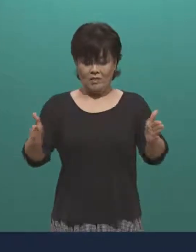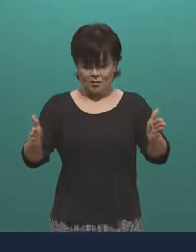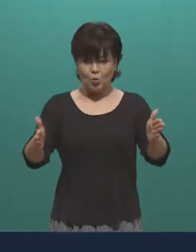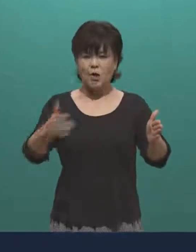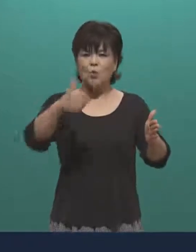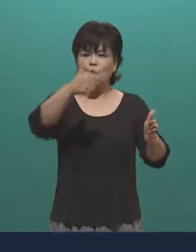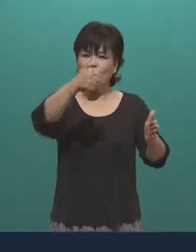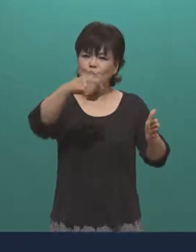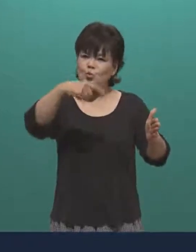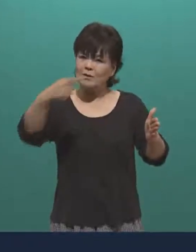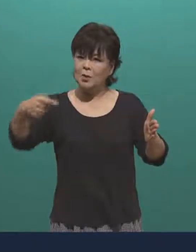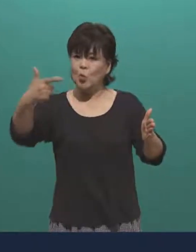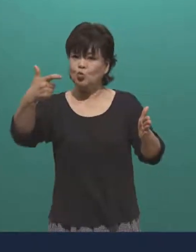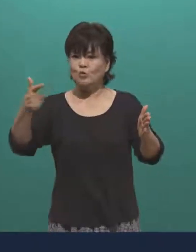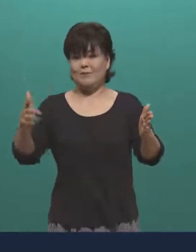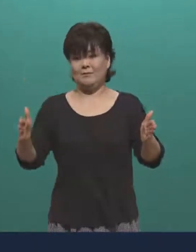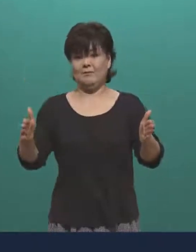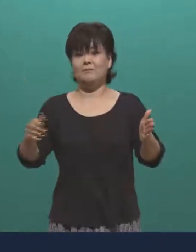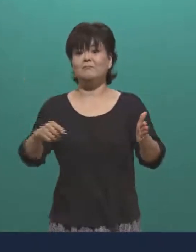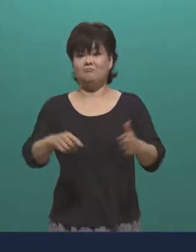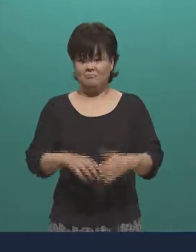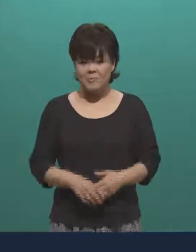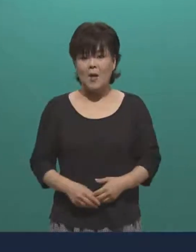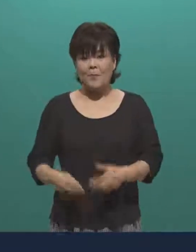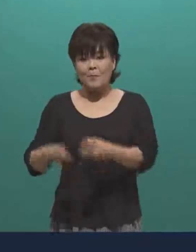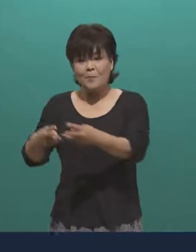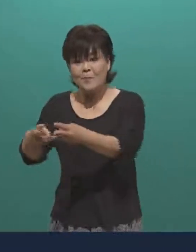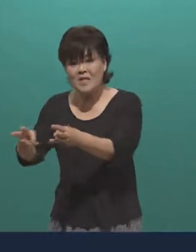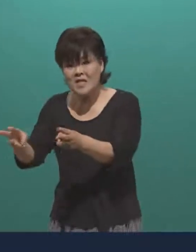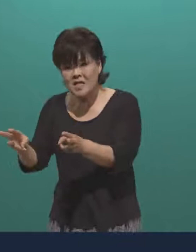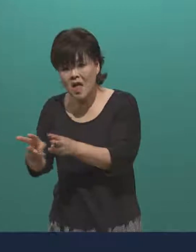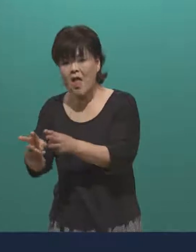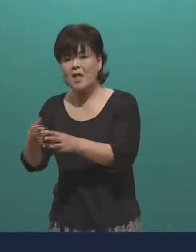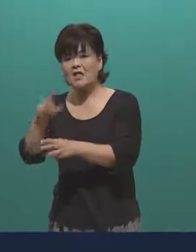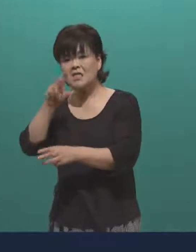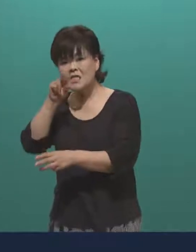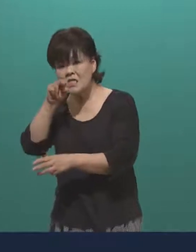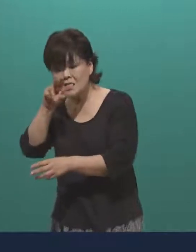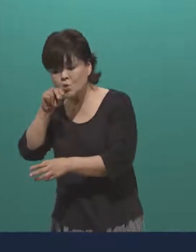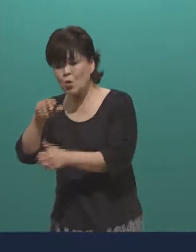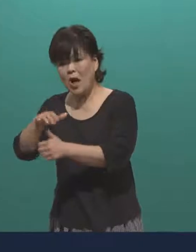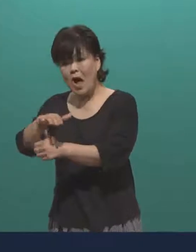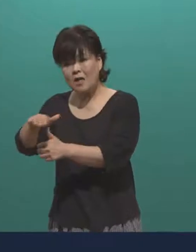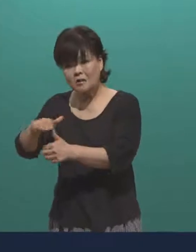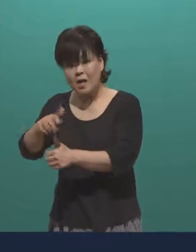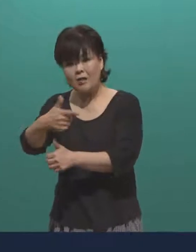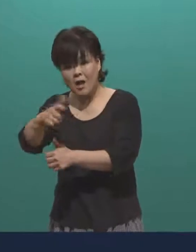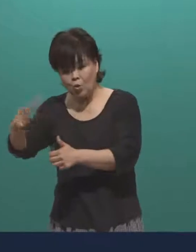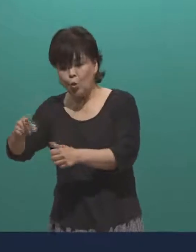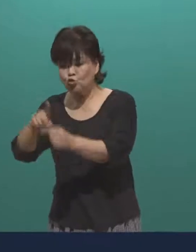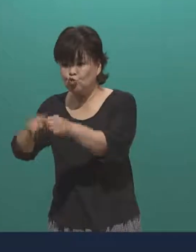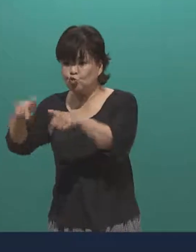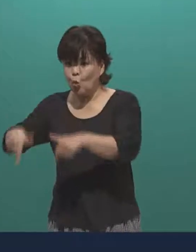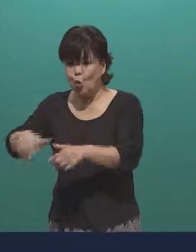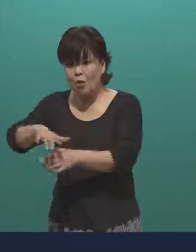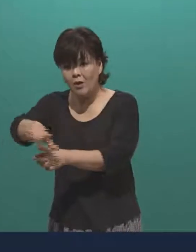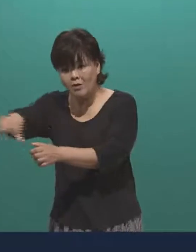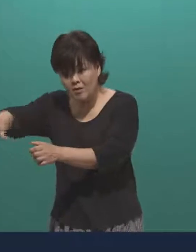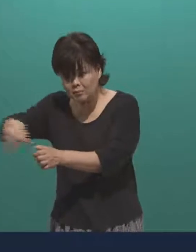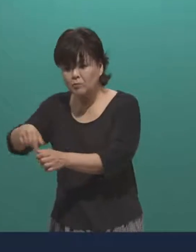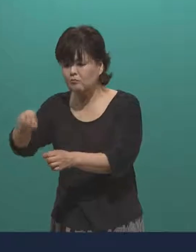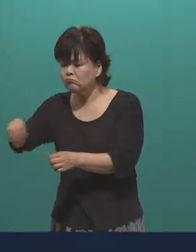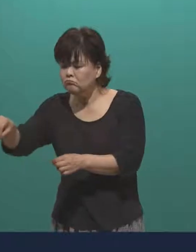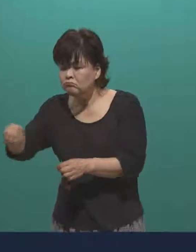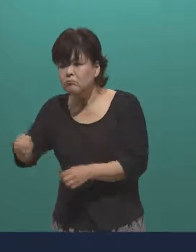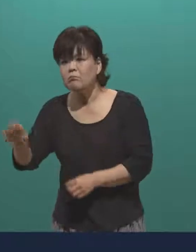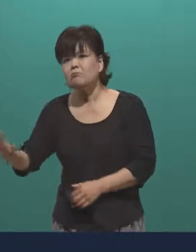大きいもので体長は50から60センチ、三重、岐阜、愛知などの中京圏